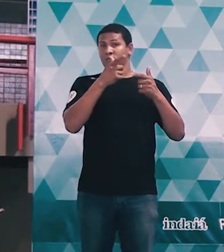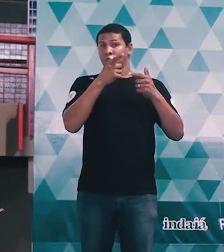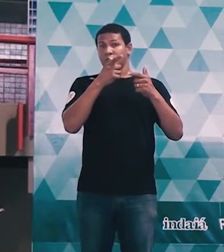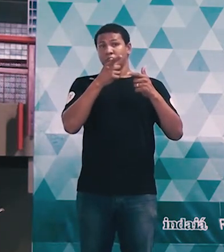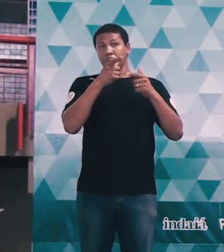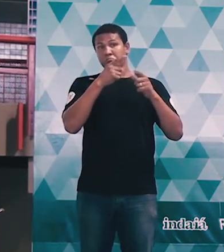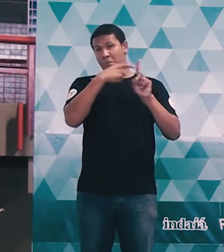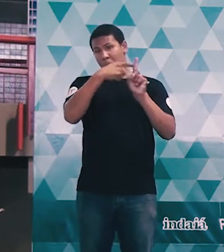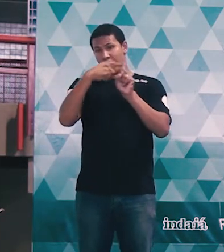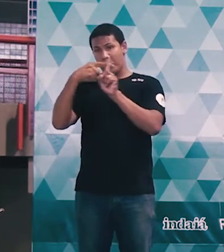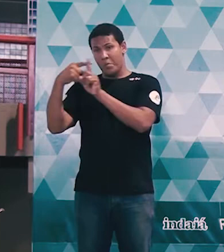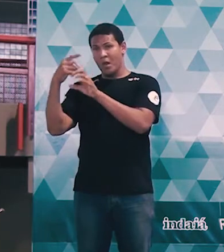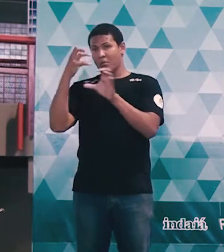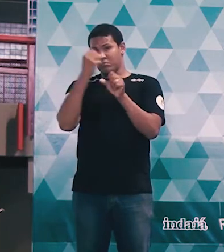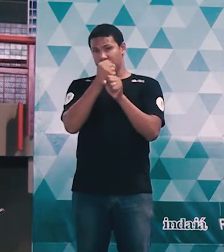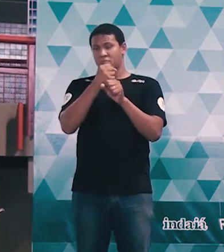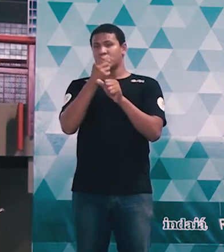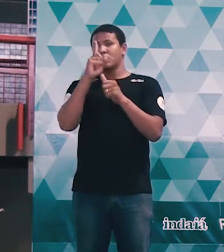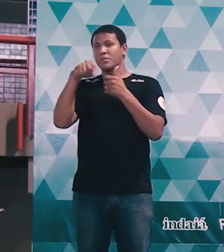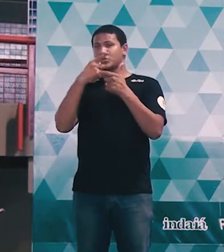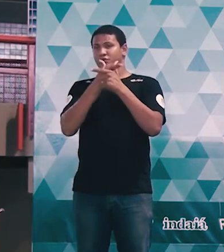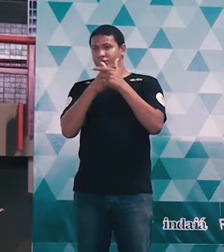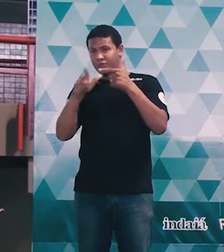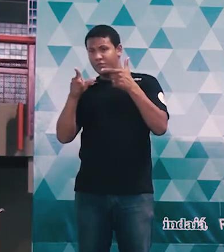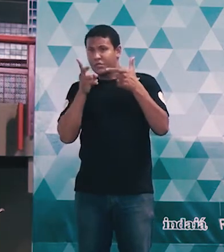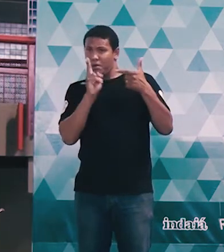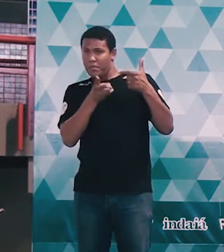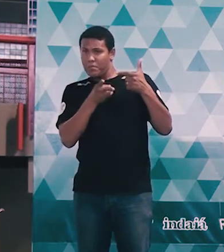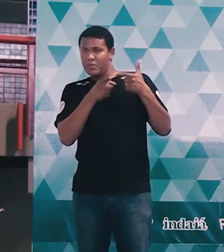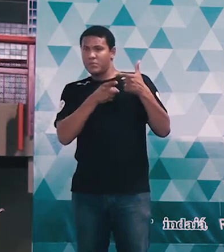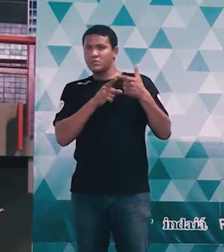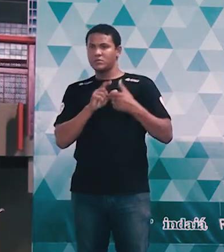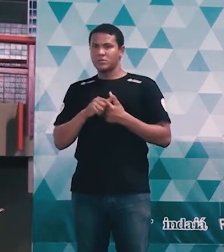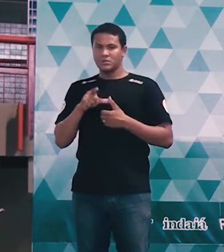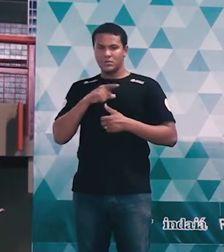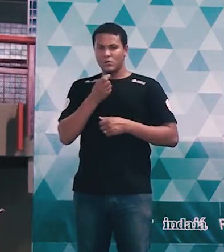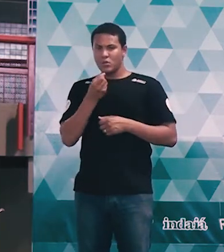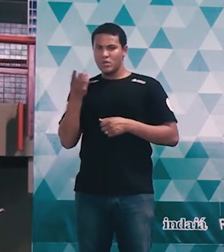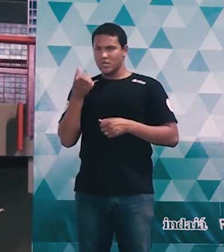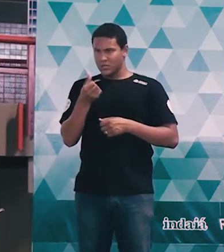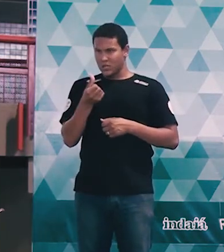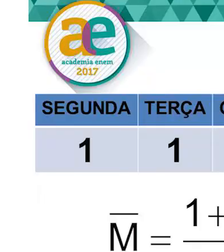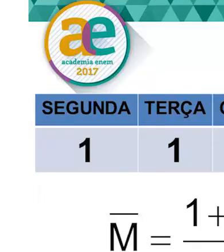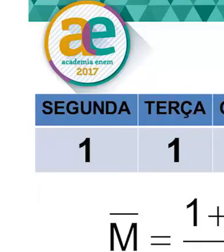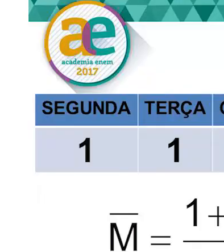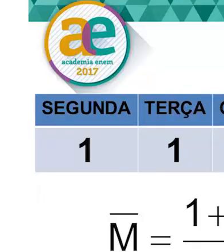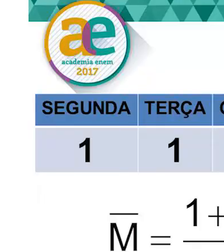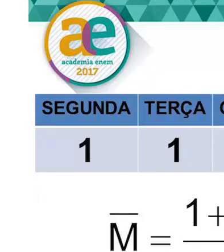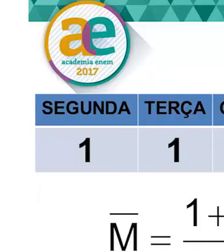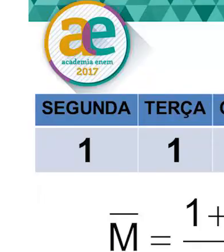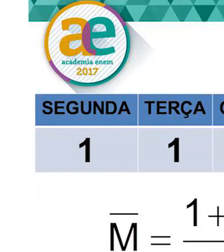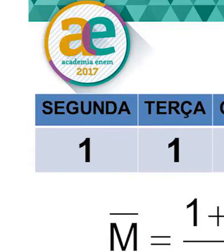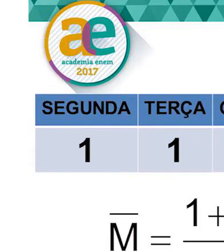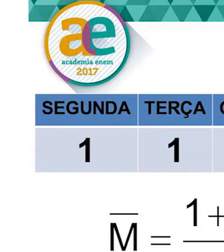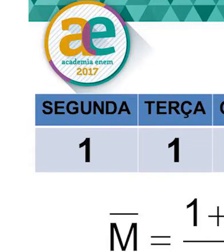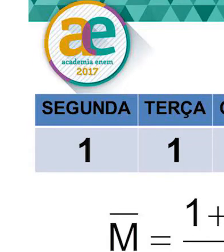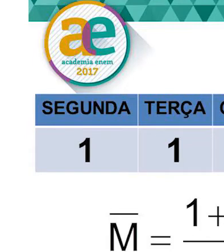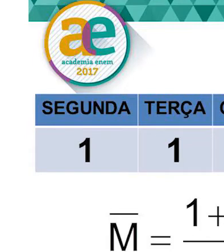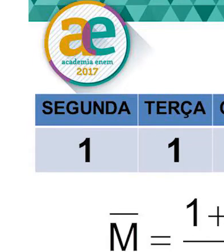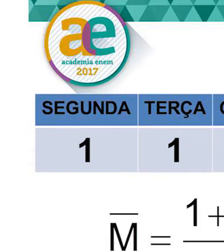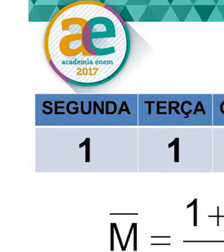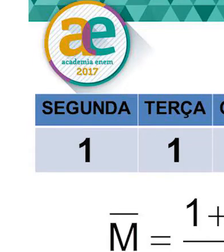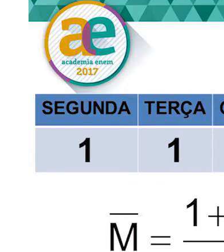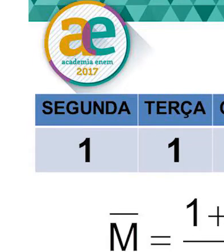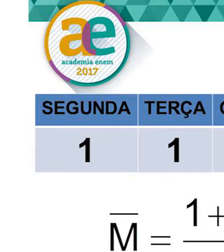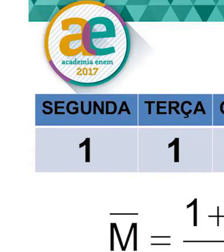pela quantidade deles. Quantos valores eu tenho? 1, 2, 3, 4, 5, 6. Eu vou somar os valores. Então vai ficar 1 mais 1 mais 1 mais 1 mais 1